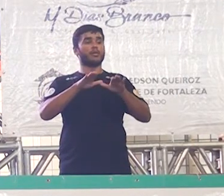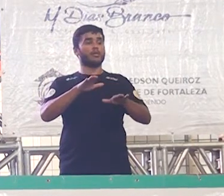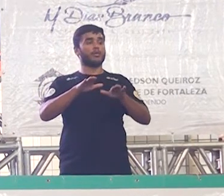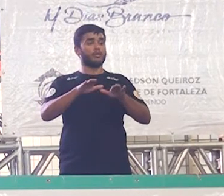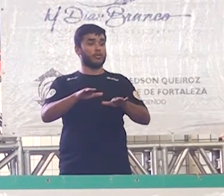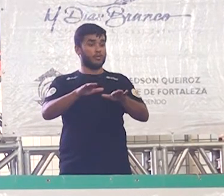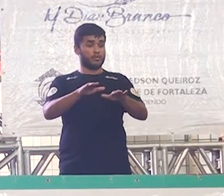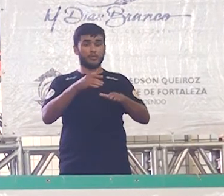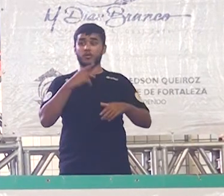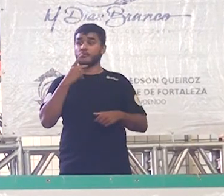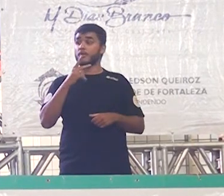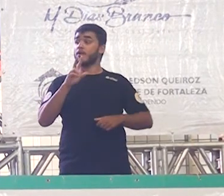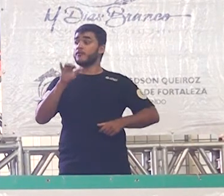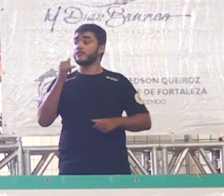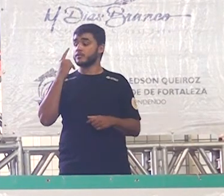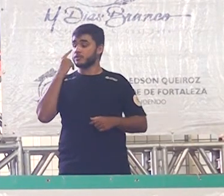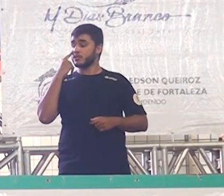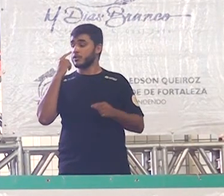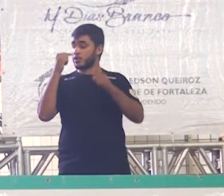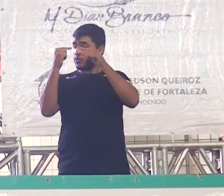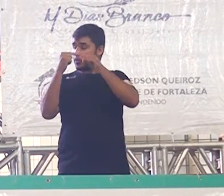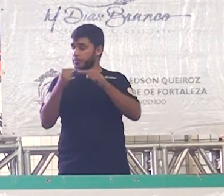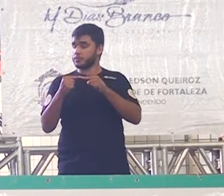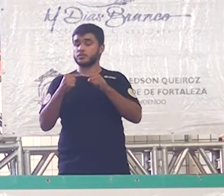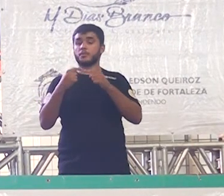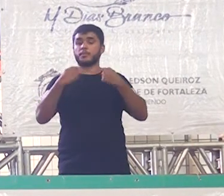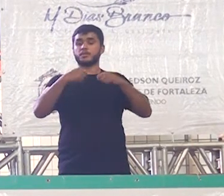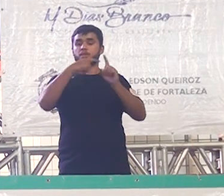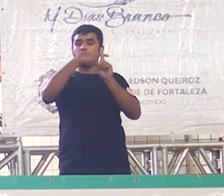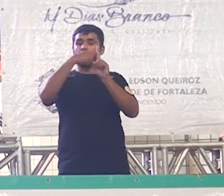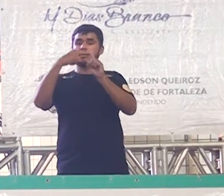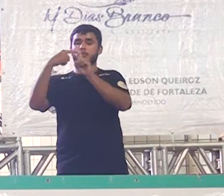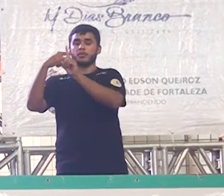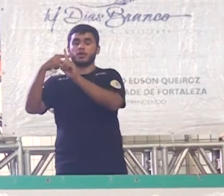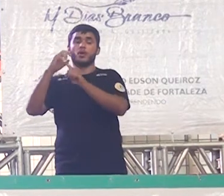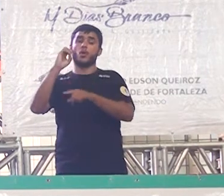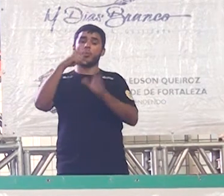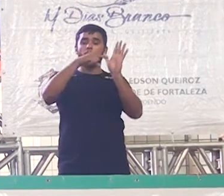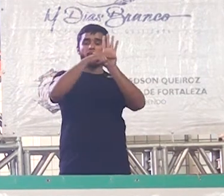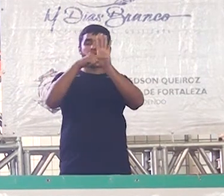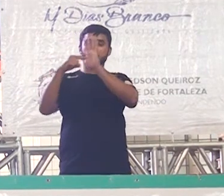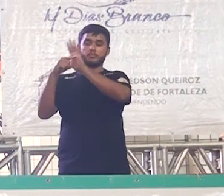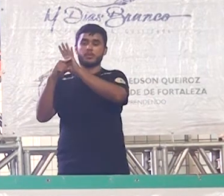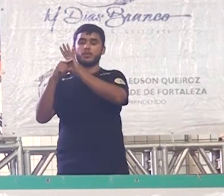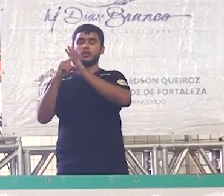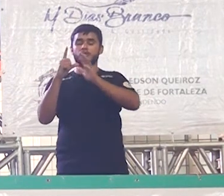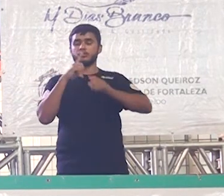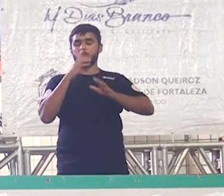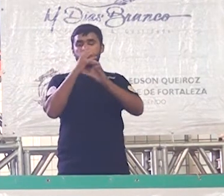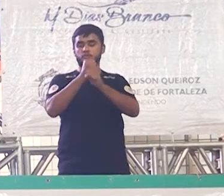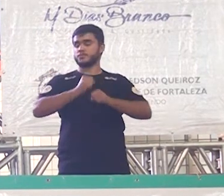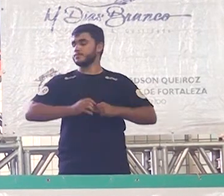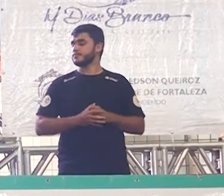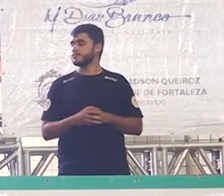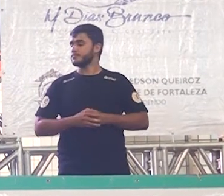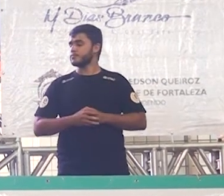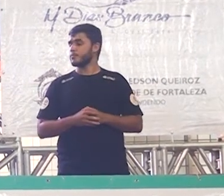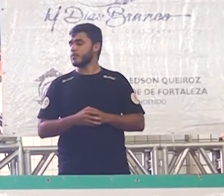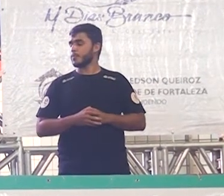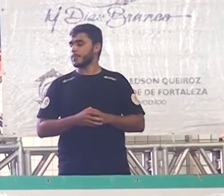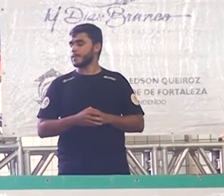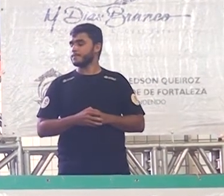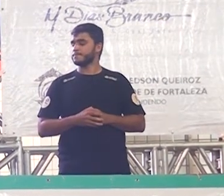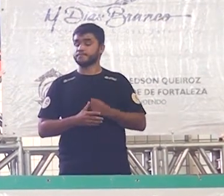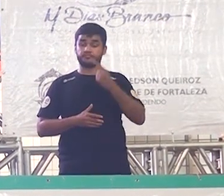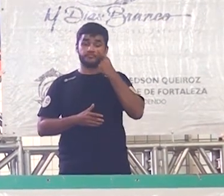ser retardado, o jogo de sinais tem que dar menos. Como a minha velocidade de 14 já está positiva, então eu vou